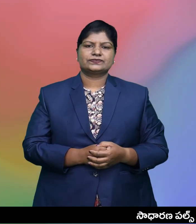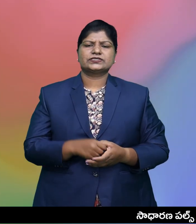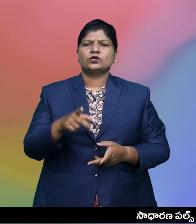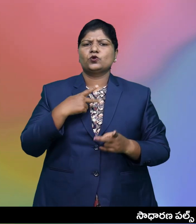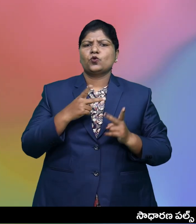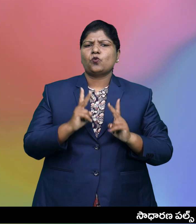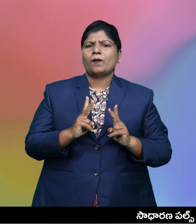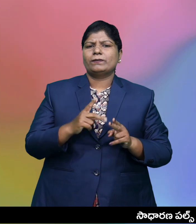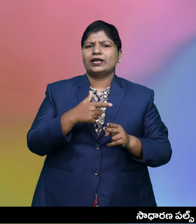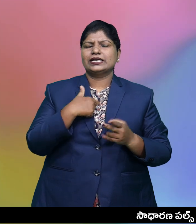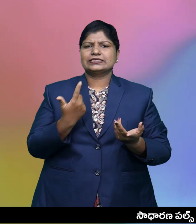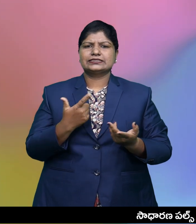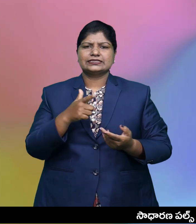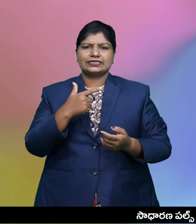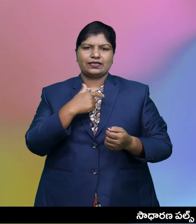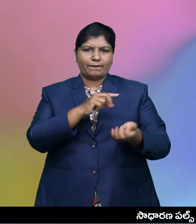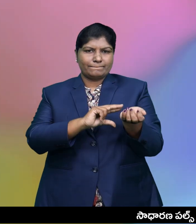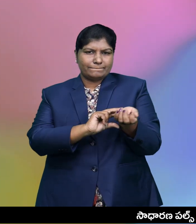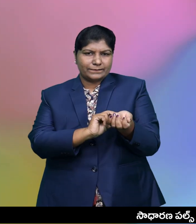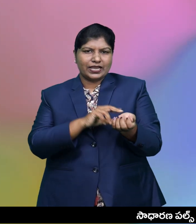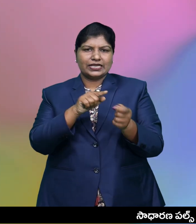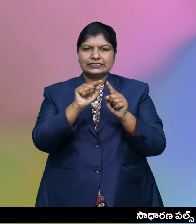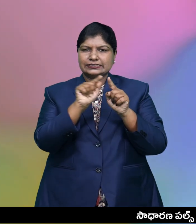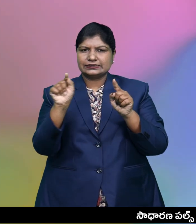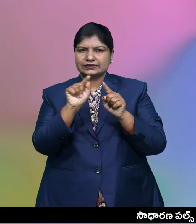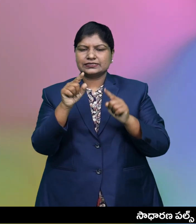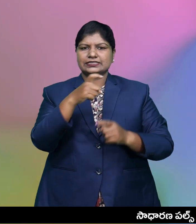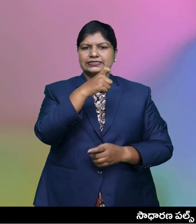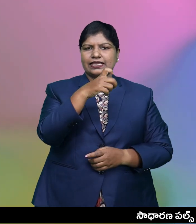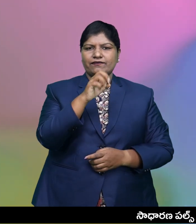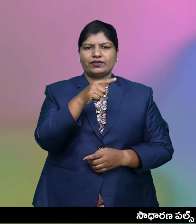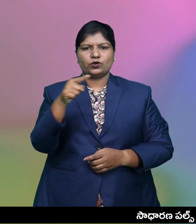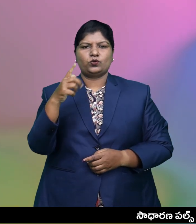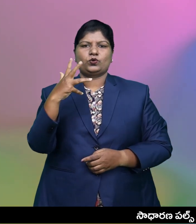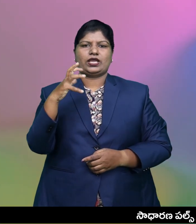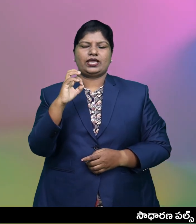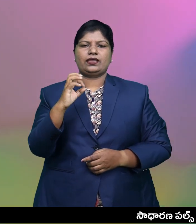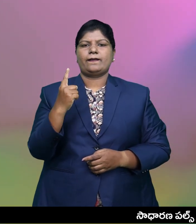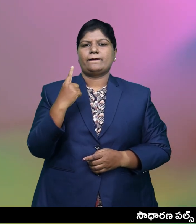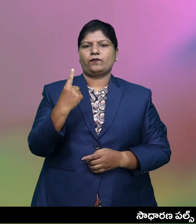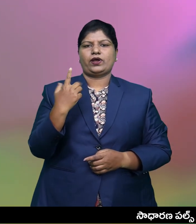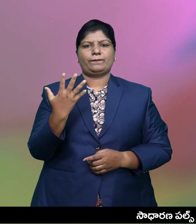సాధారణ పల్స్ రేటు 70 నుంచి 90 నిమిషాల వరకు ఉంటుంది.